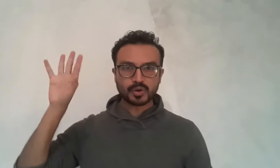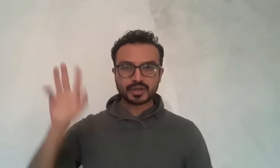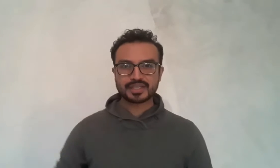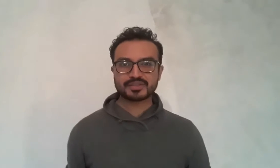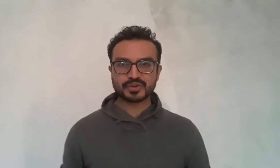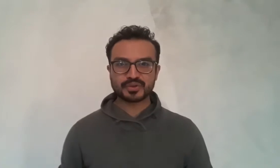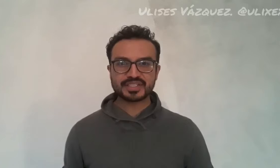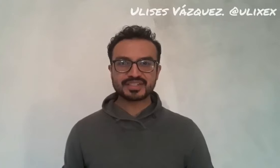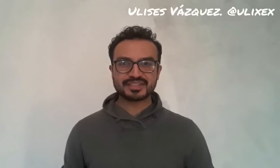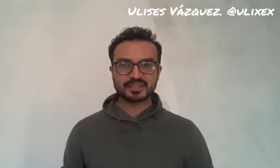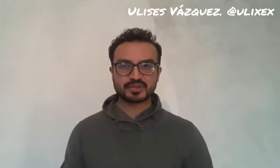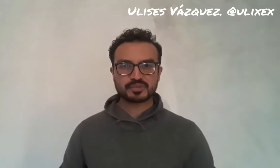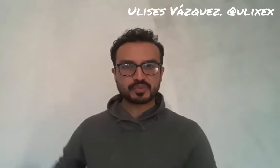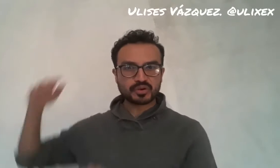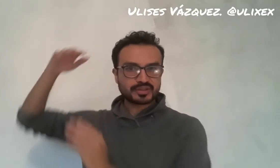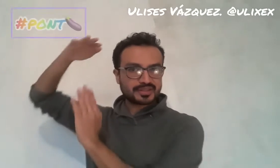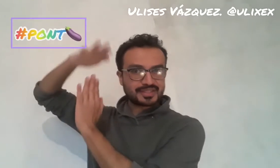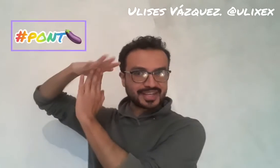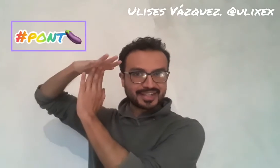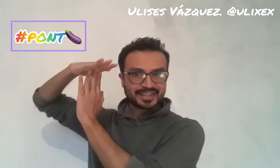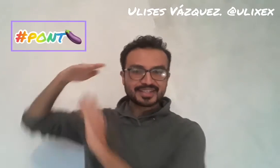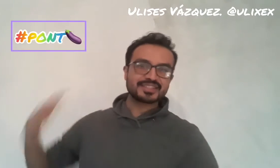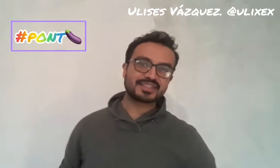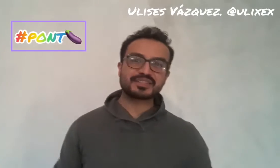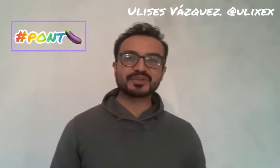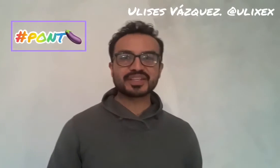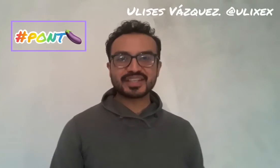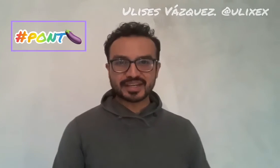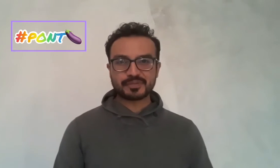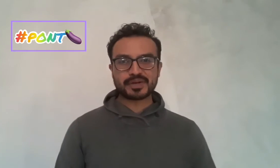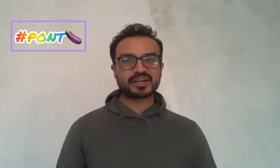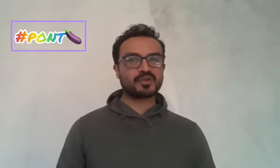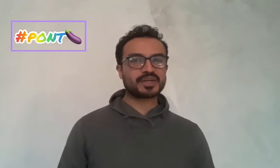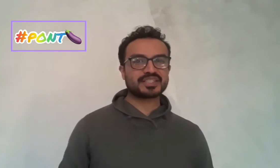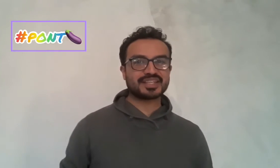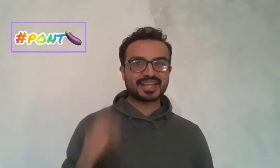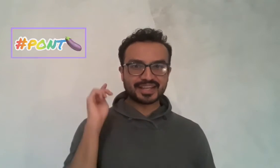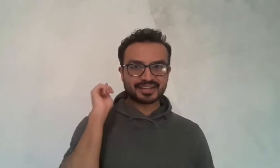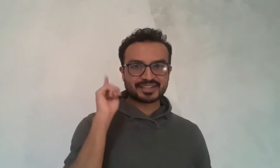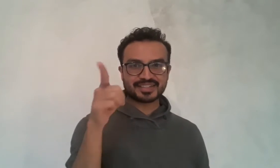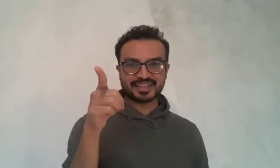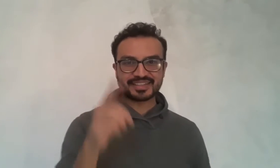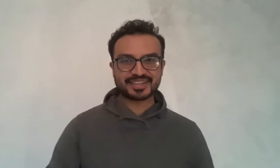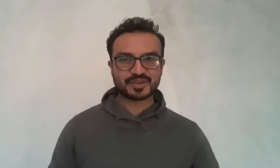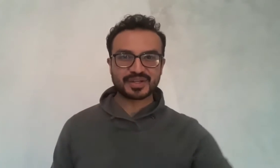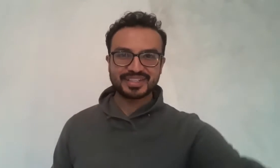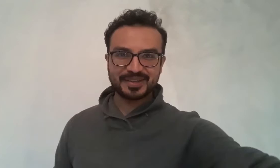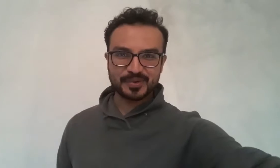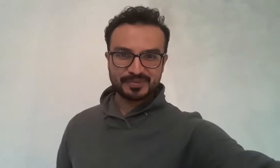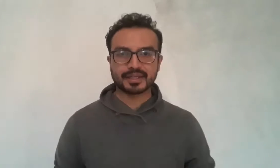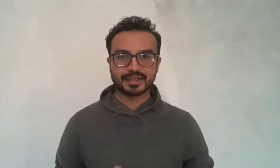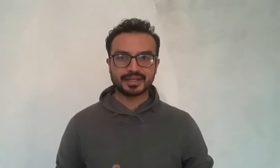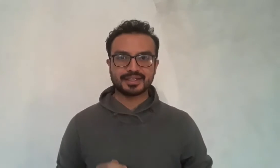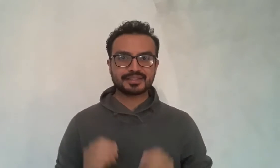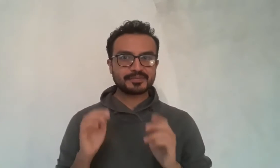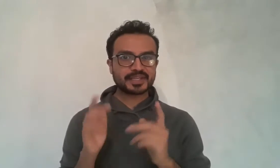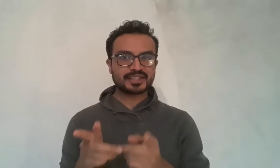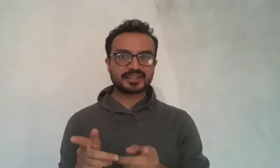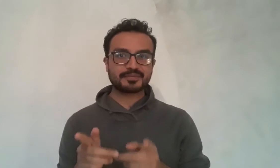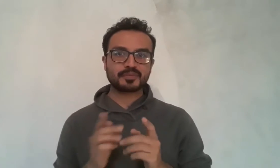Hola, soy Ulises y esto es Ponte, sección dedicada para hombres en resiliente colectivo. El tema que voy